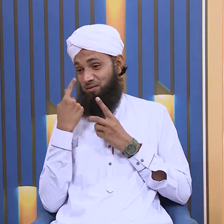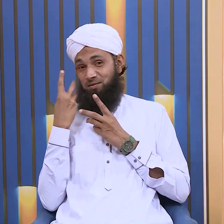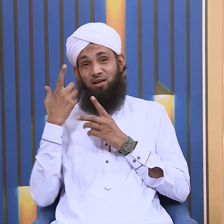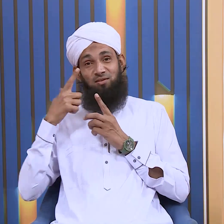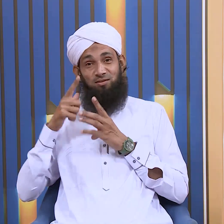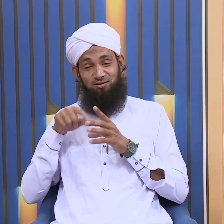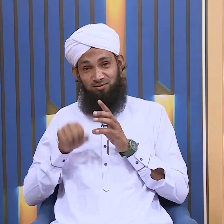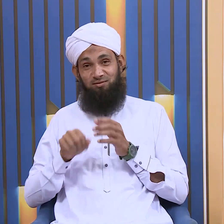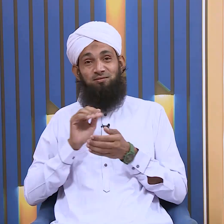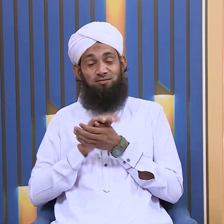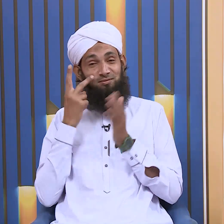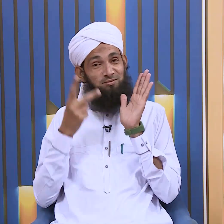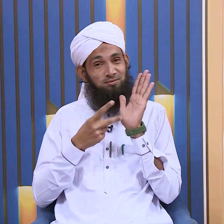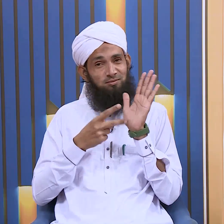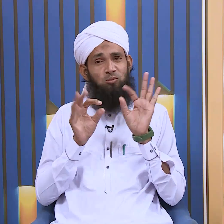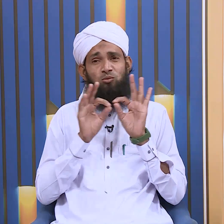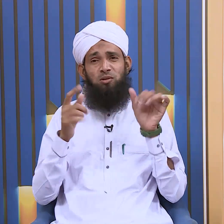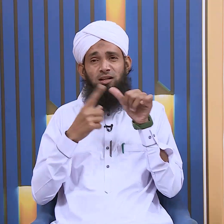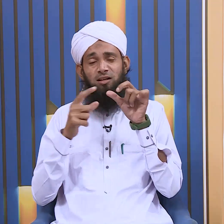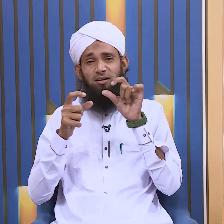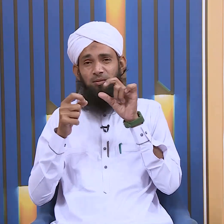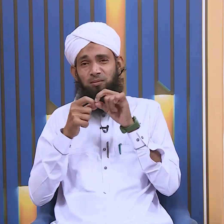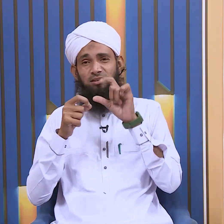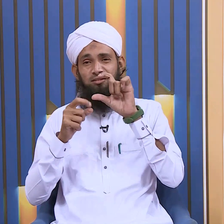ان کو دیکھ لیجئے, شروع سے لے کر آخر تک الفابیٹ